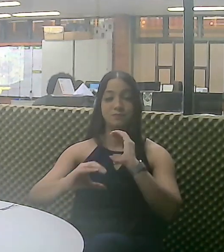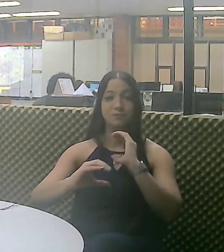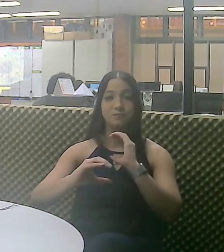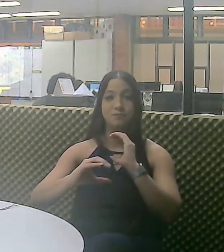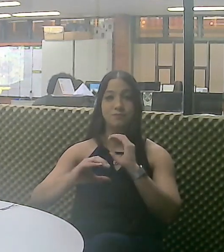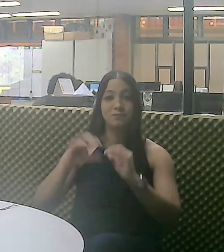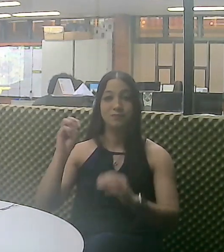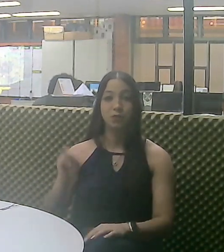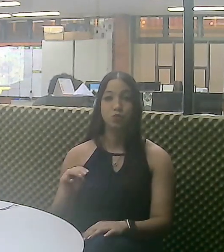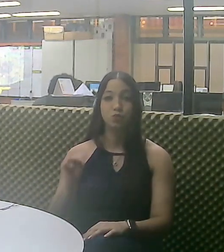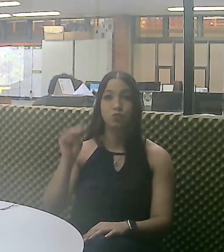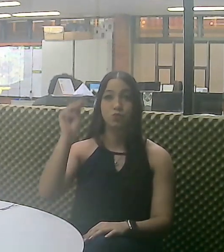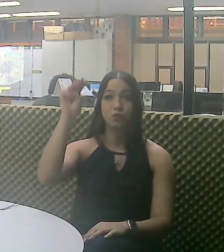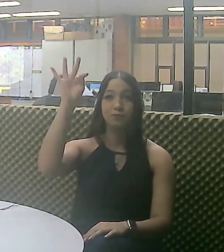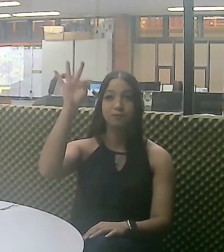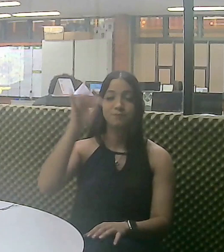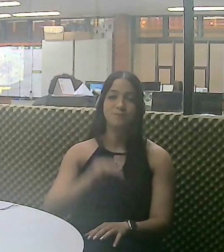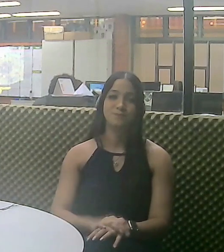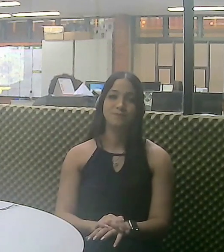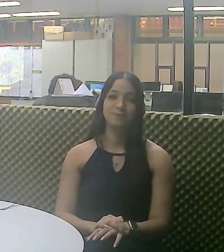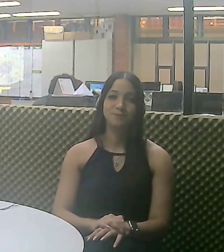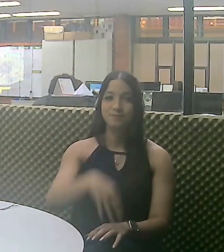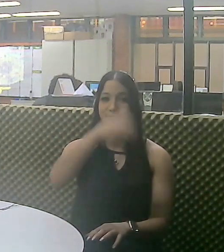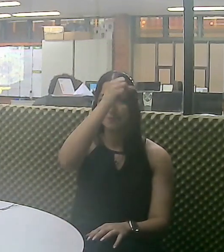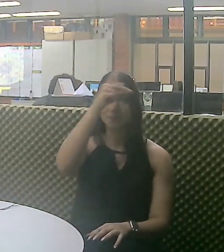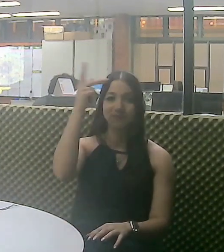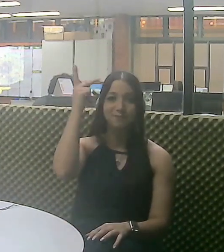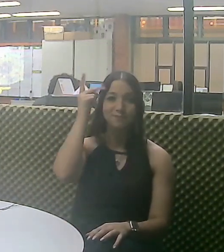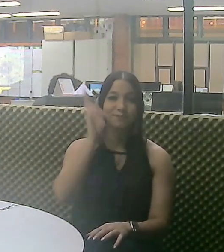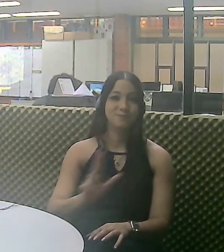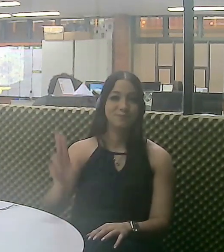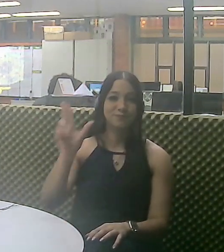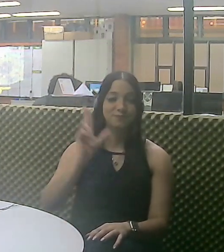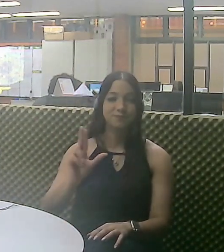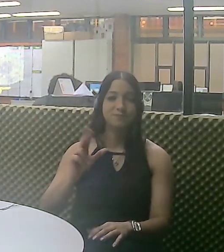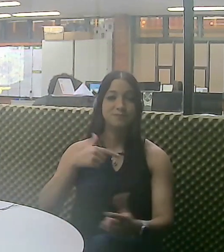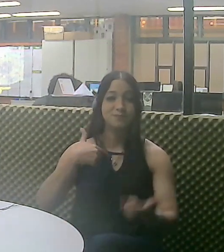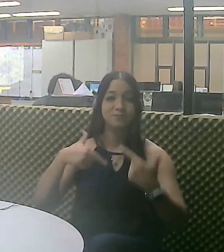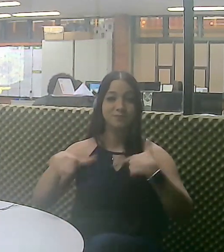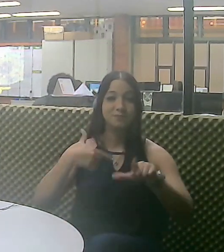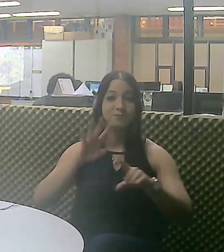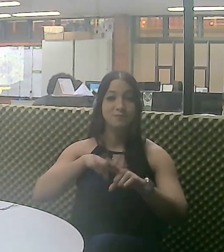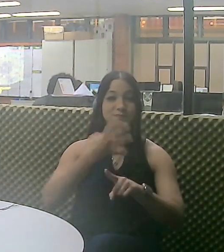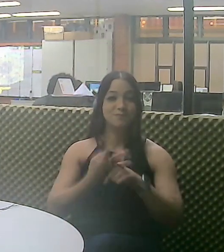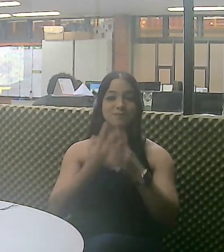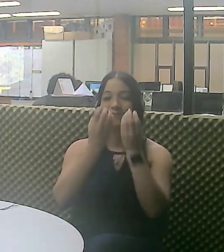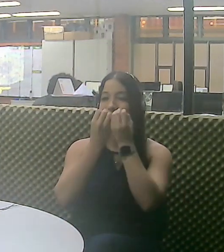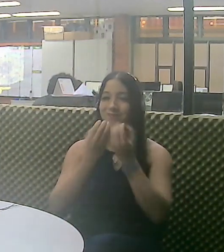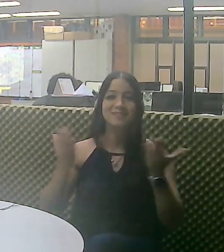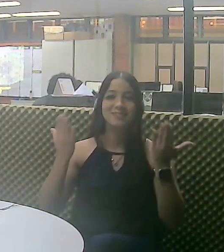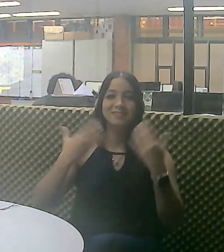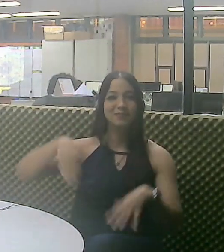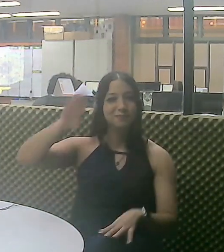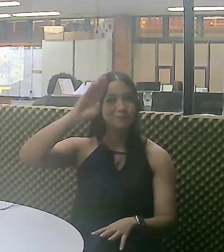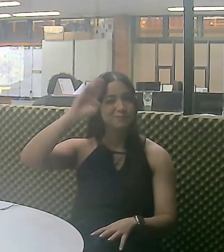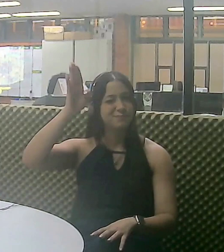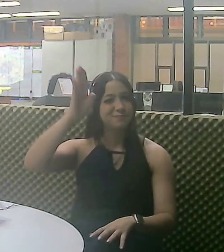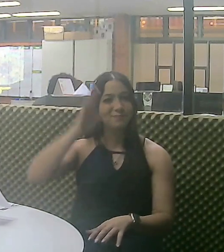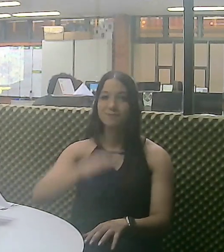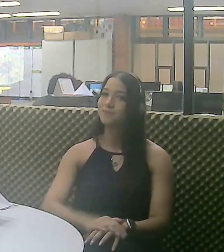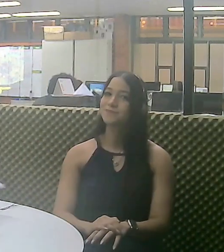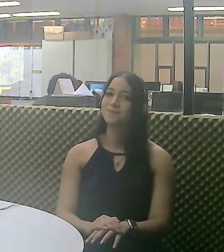e comunicação Marco Túlio de Castro Caliman Prefeitura de Uberlândia fazer mais fazer bem